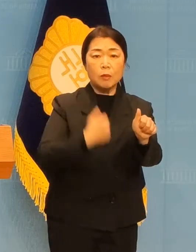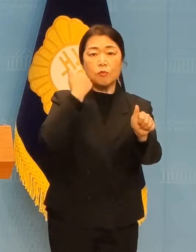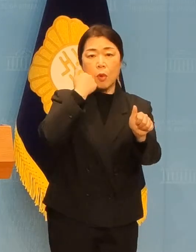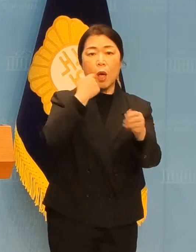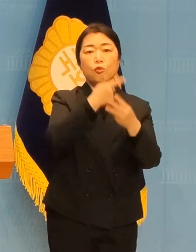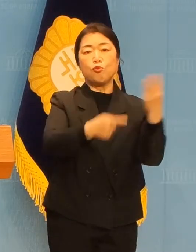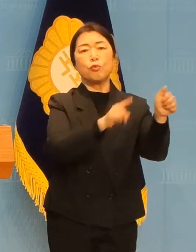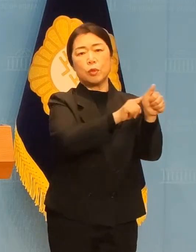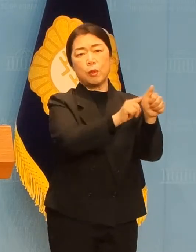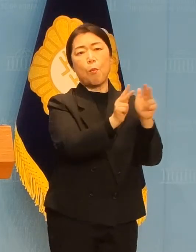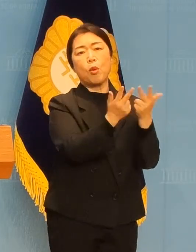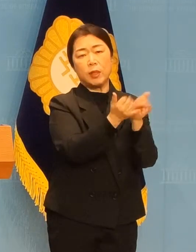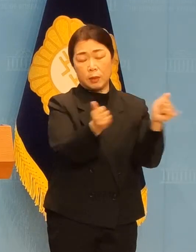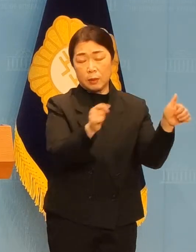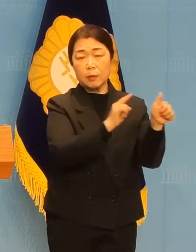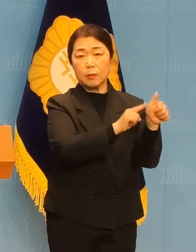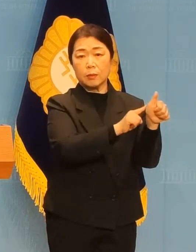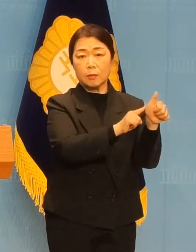무력